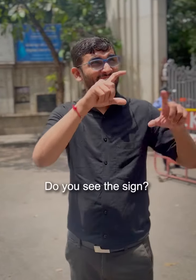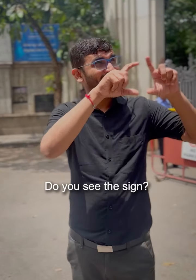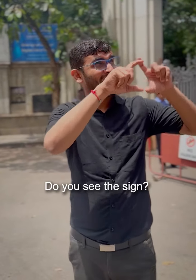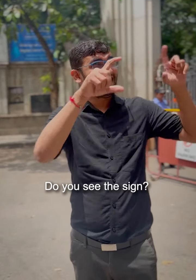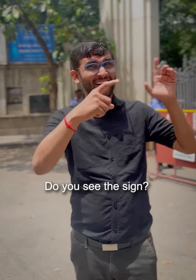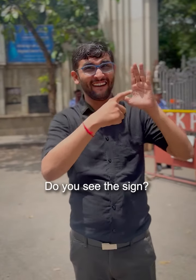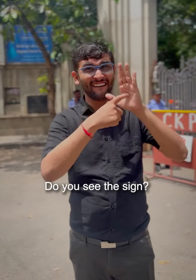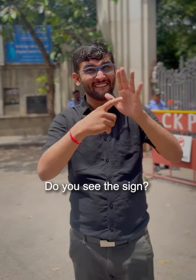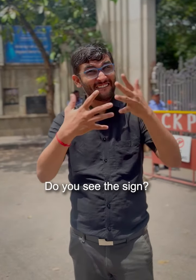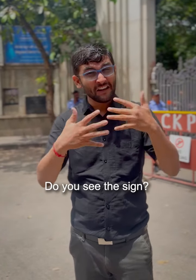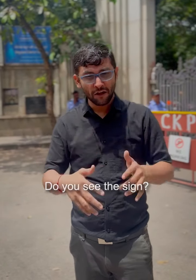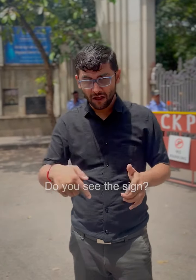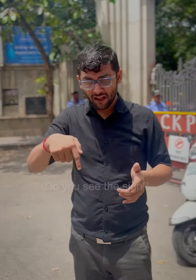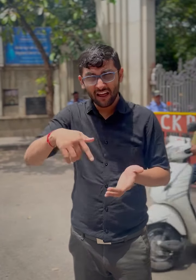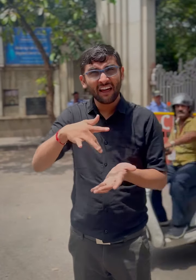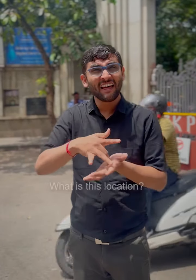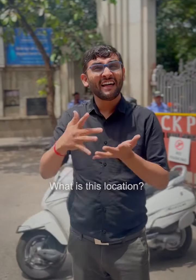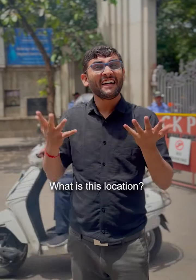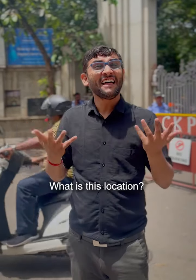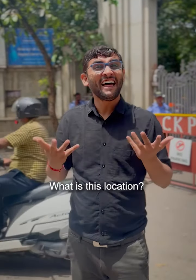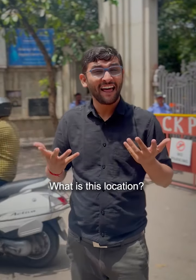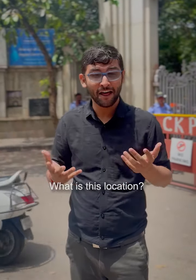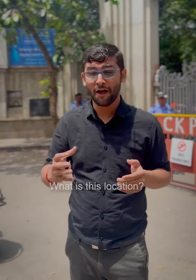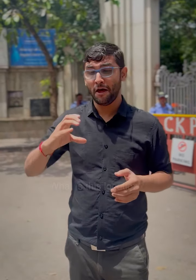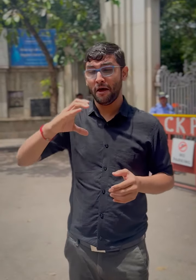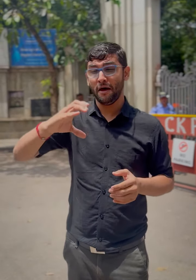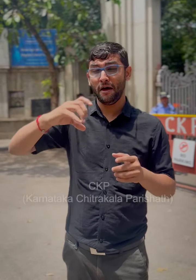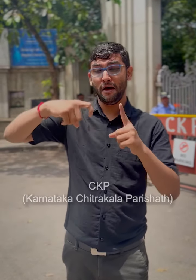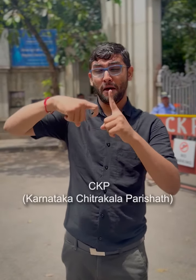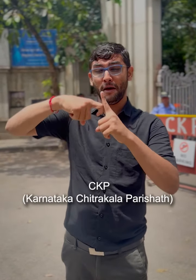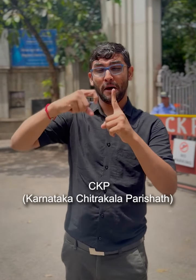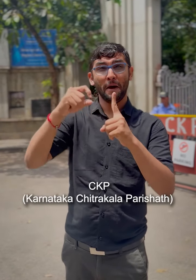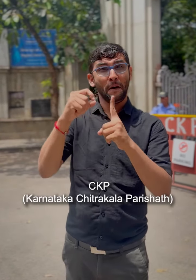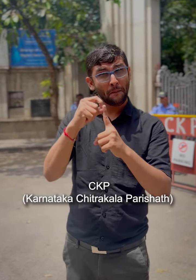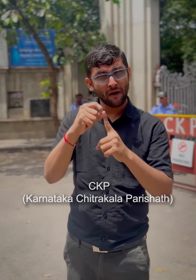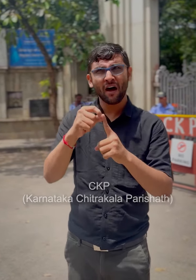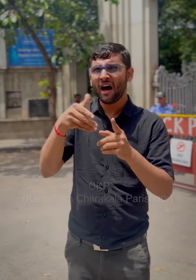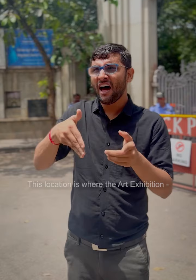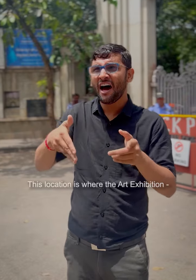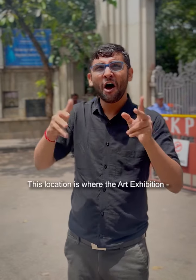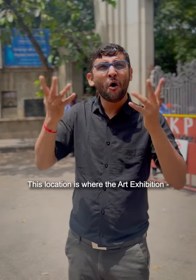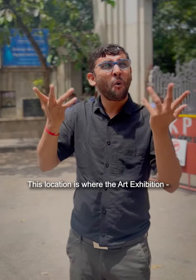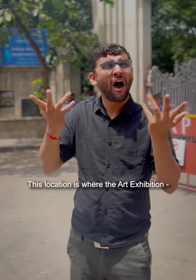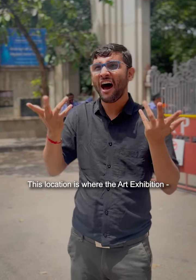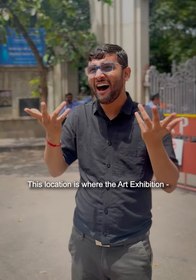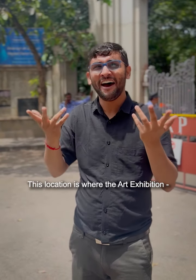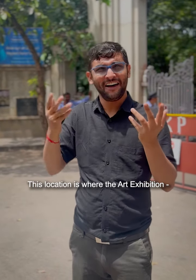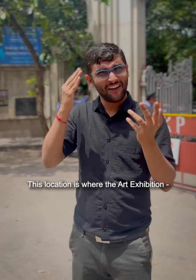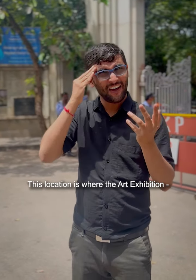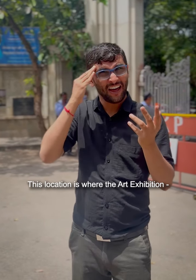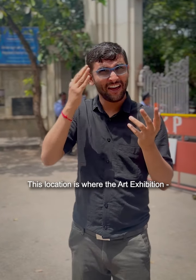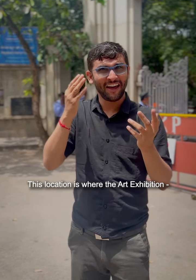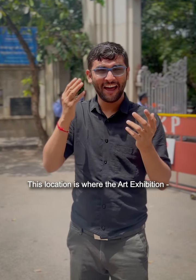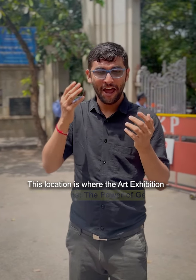आपने बोर्ड देखा? यह स्थान सीकेपी कर्नाटका चित्रकला परिषद है, जहां पर कला